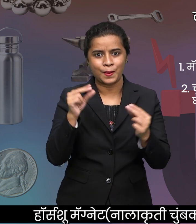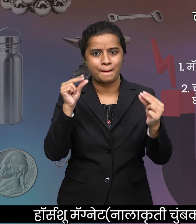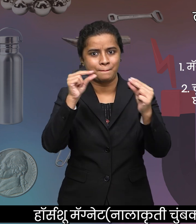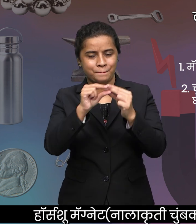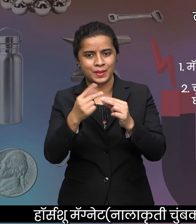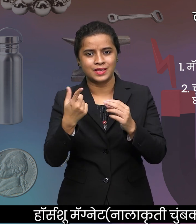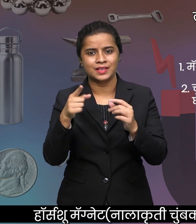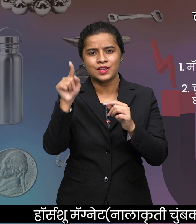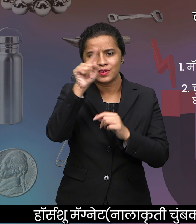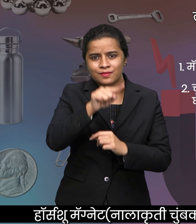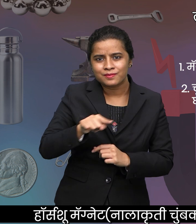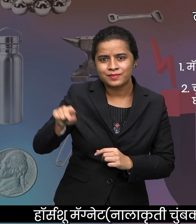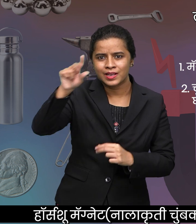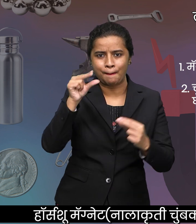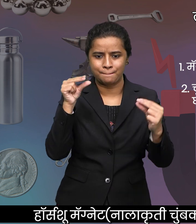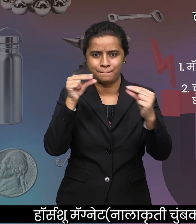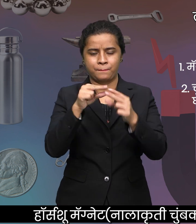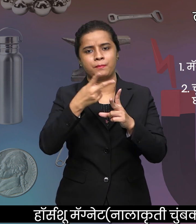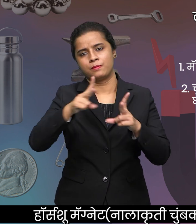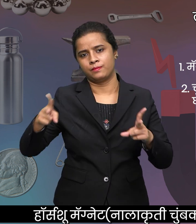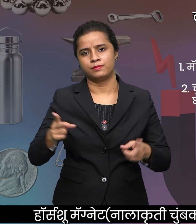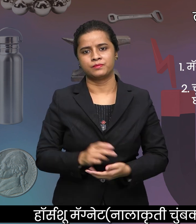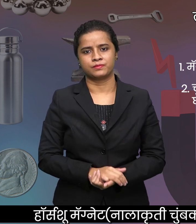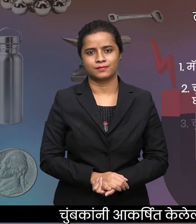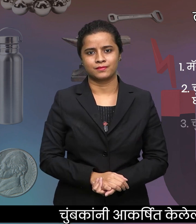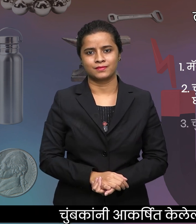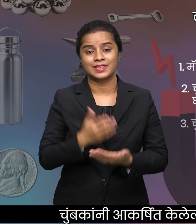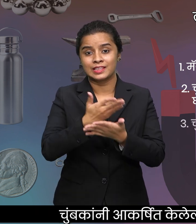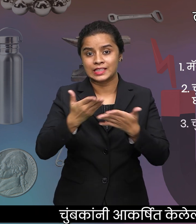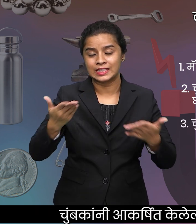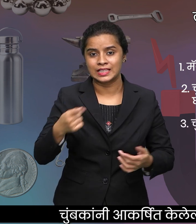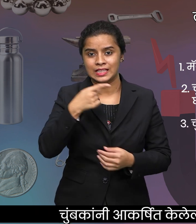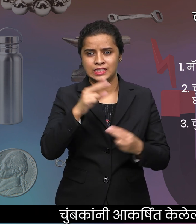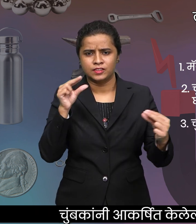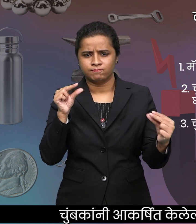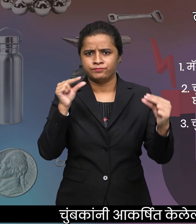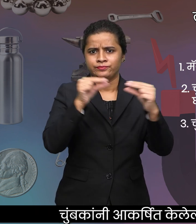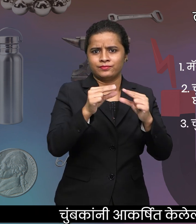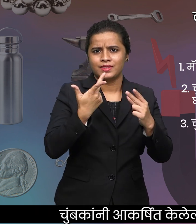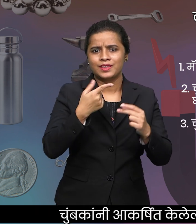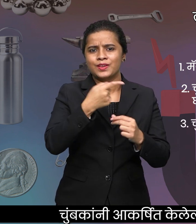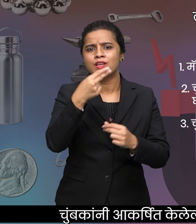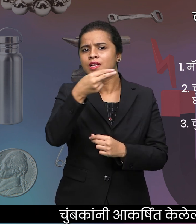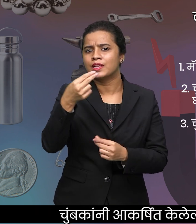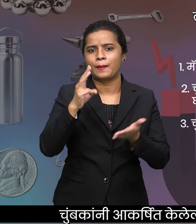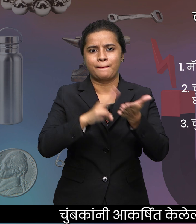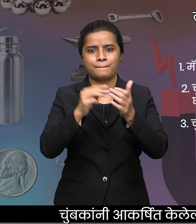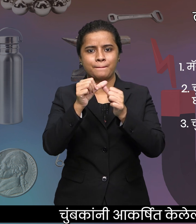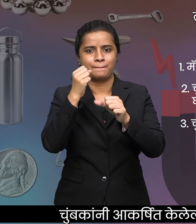चुंबक, रिंग टाइप मॅग्नेट, वलयकार चुंबक इत्यादी. चुंबकाने आकर्षित केलेल्या पदार्थांना चुंबकीय पदार्थ म्हणतात.